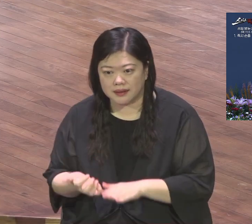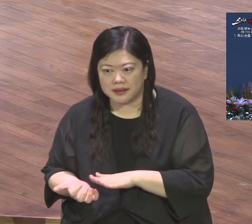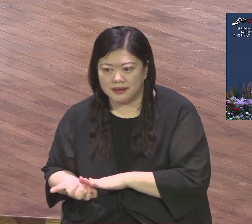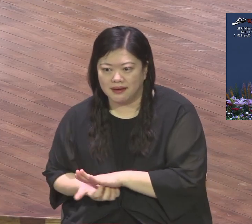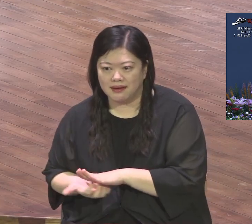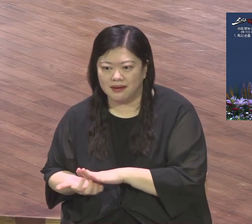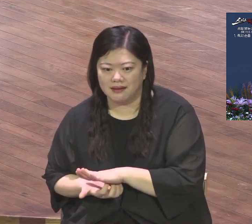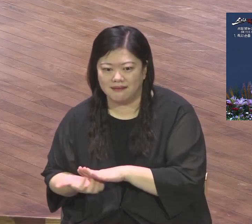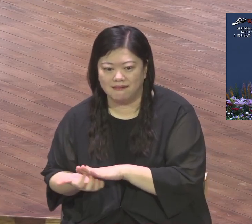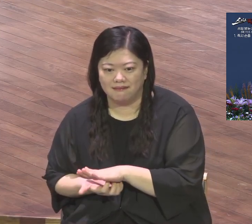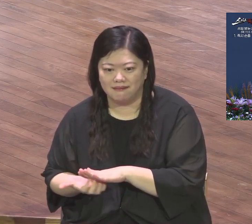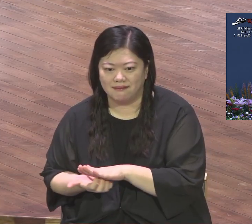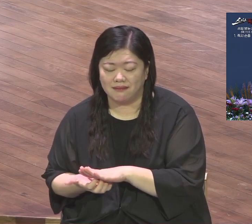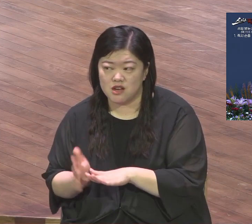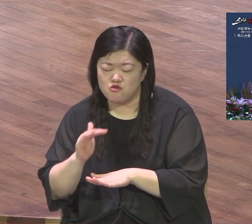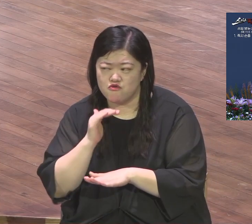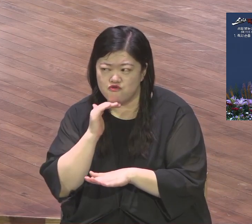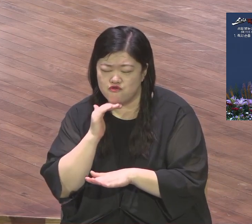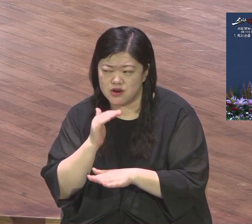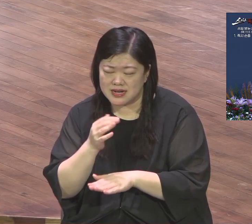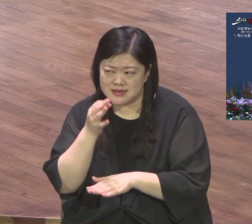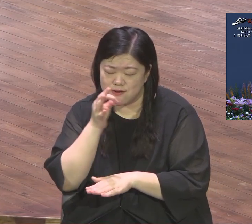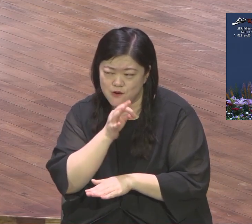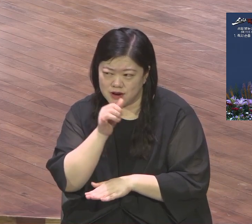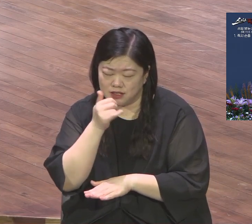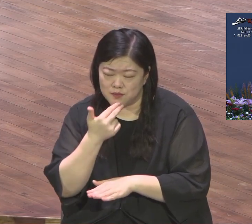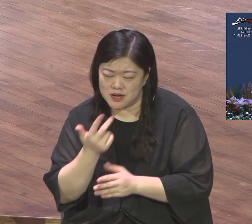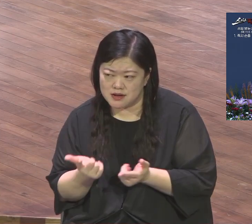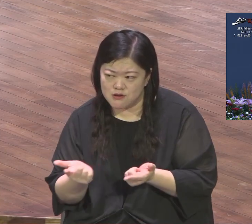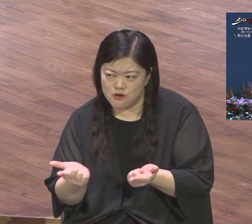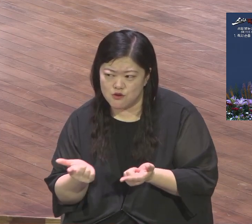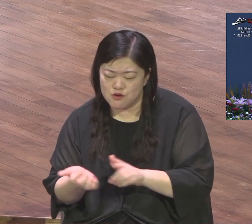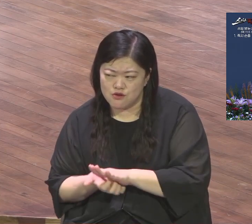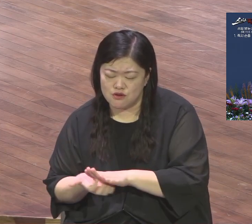IQ 200도 안 되는 그 머리 가지고 엄청 생각해.